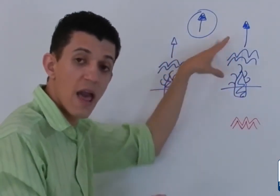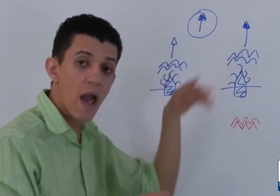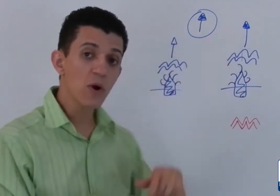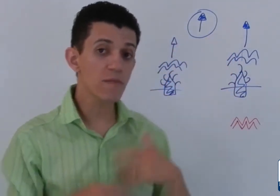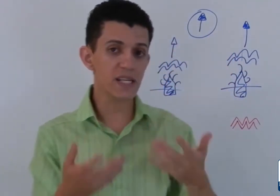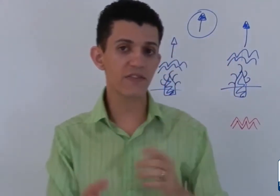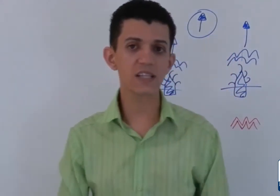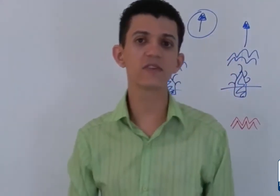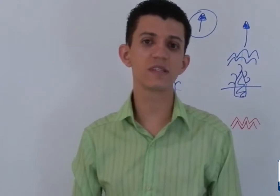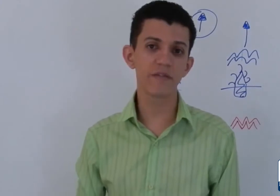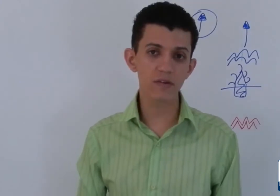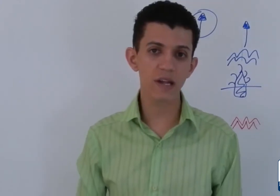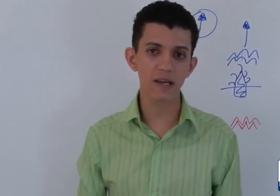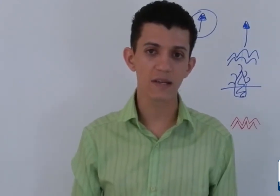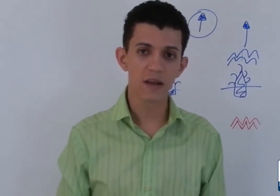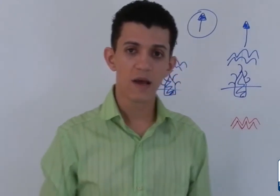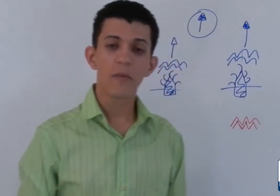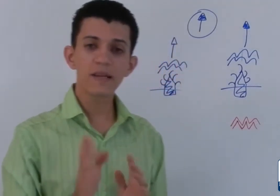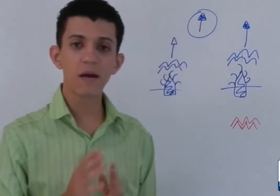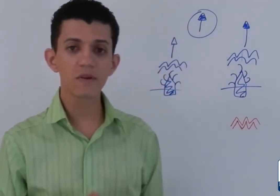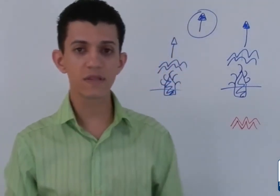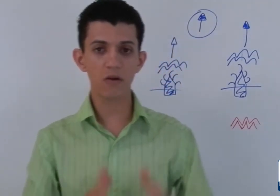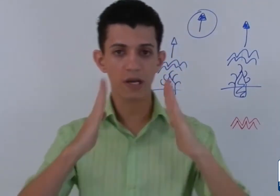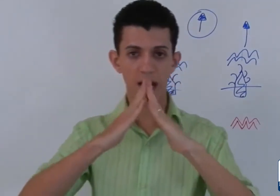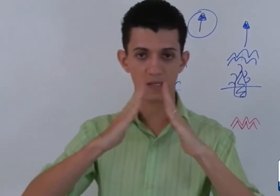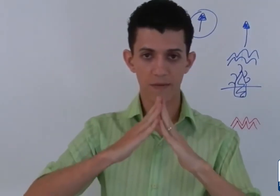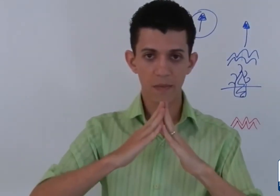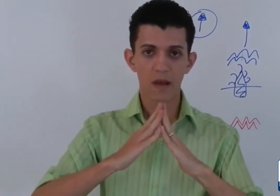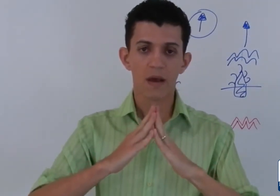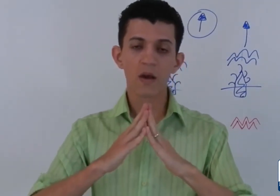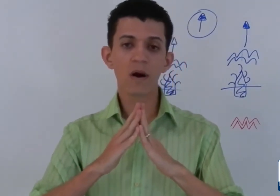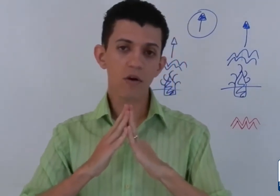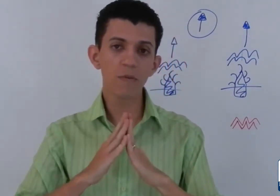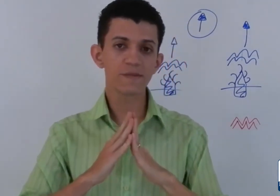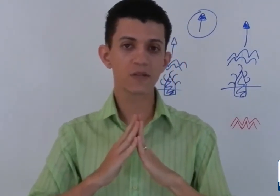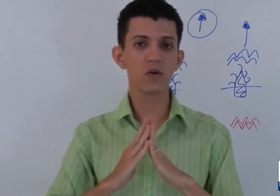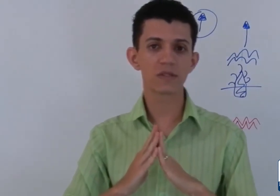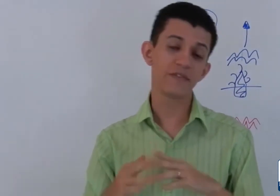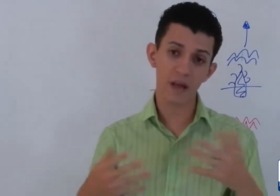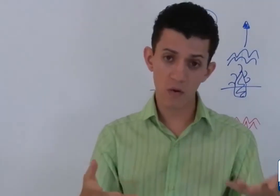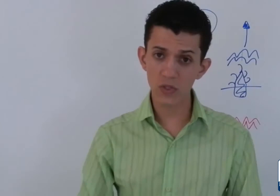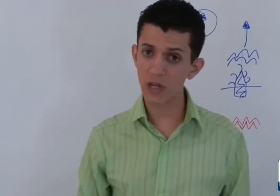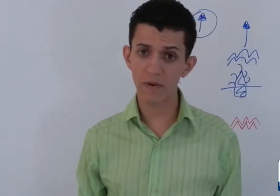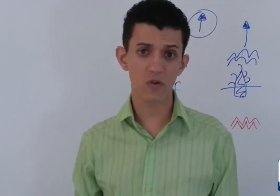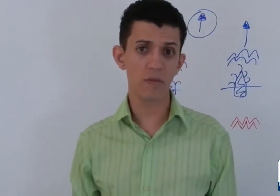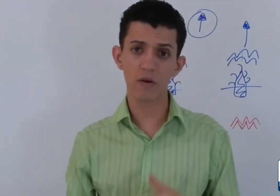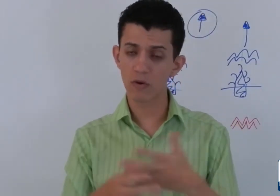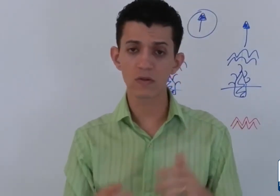é muito mais fácil você escrever os sinais. Por exemplo, o sinal de casa. Enquanto algumas pessoas que fizeram curso de libras comigo em outros